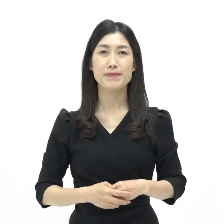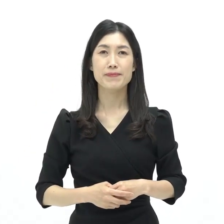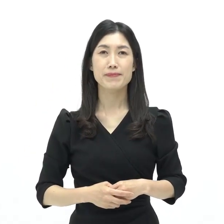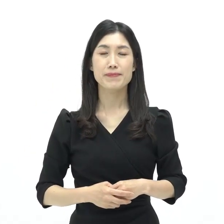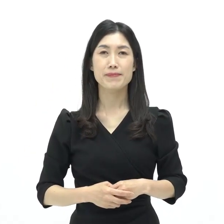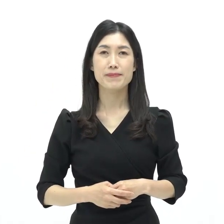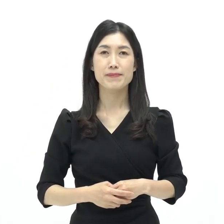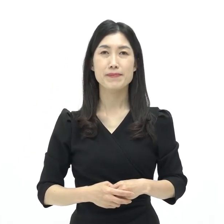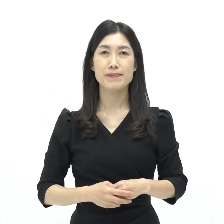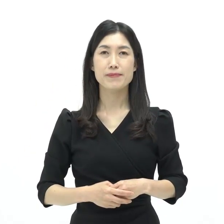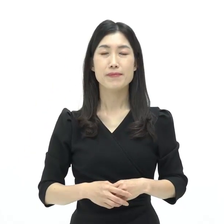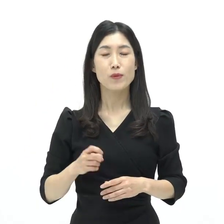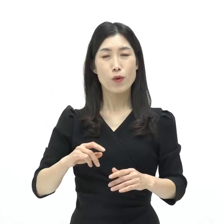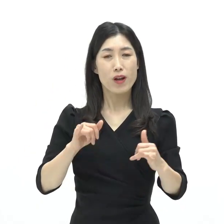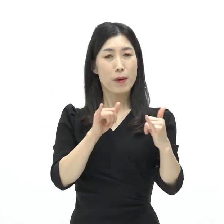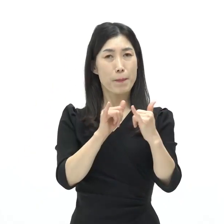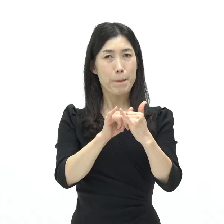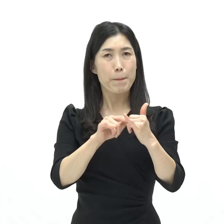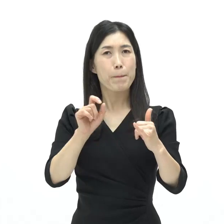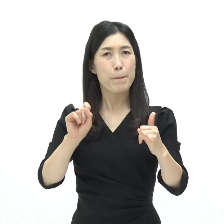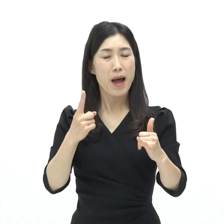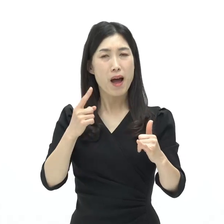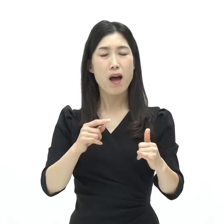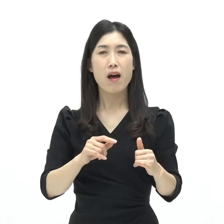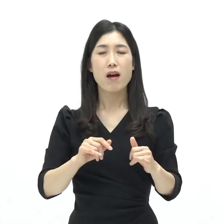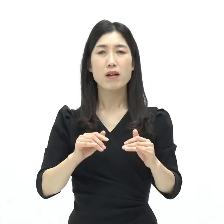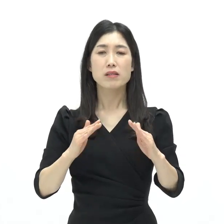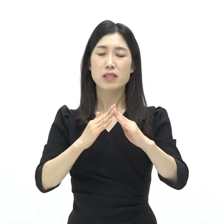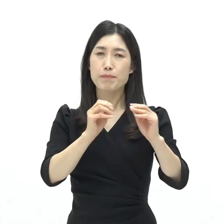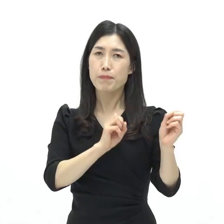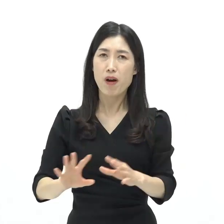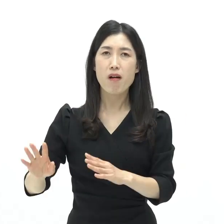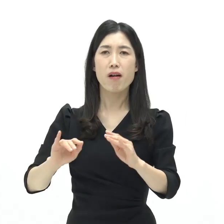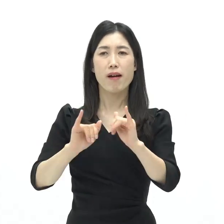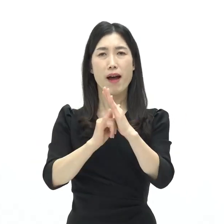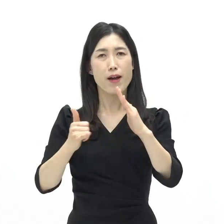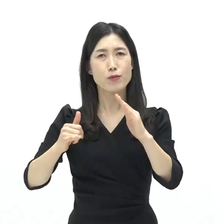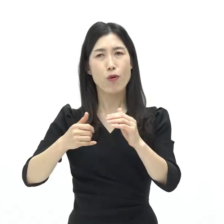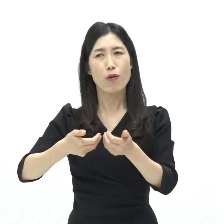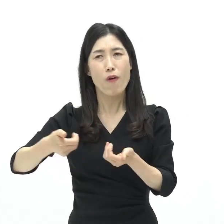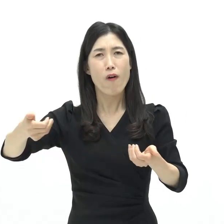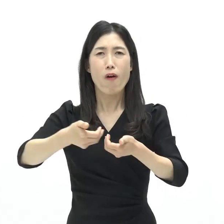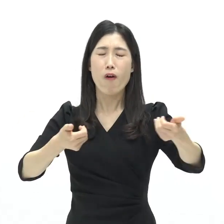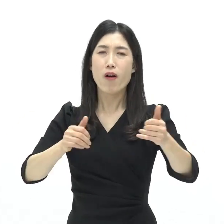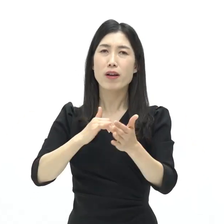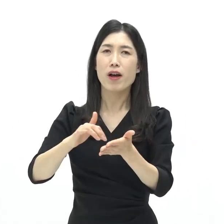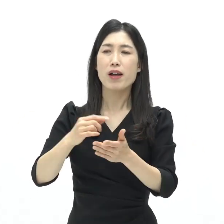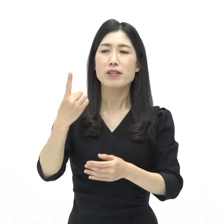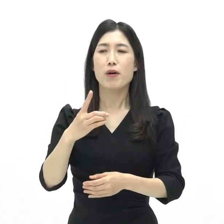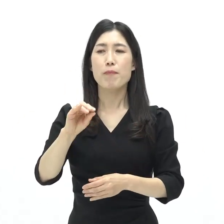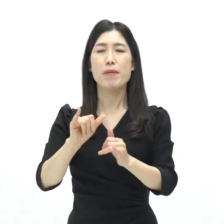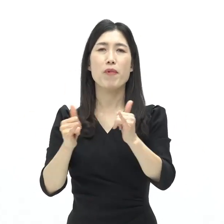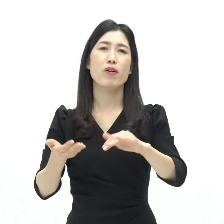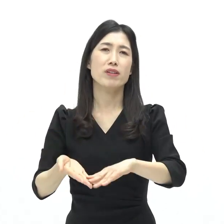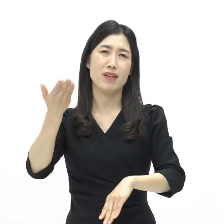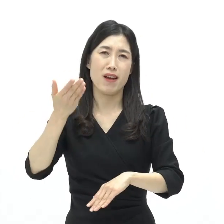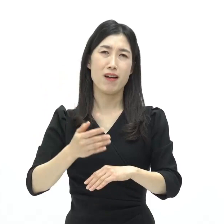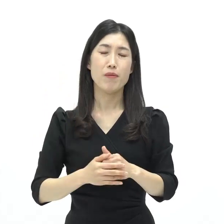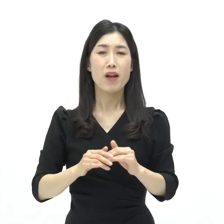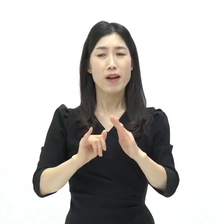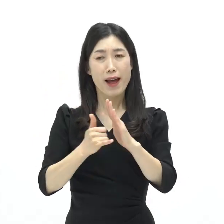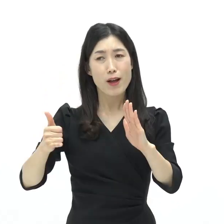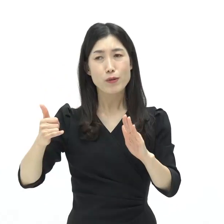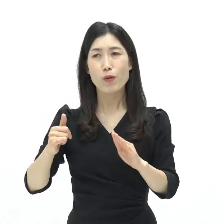크게 다쳤네요. 그리고 전쟁으로 인해 발생한 이재민이 1,000만여 명이 넘었는데요. 그래서